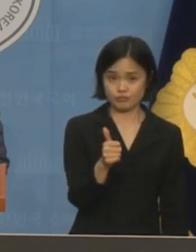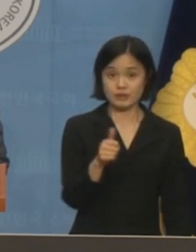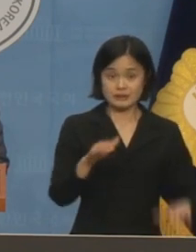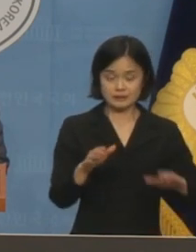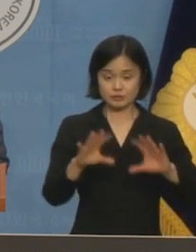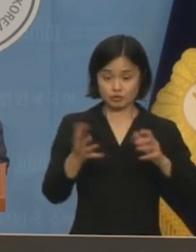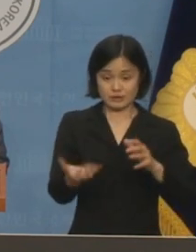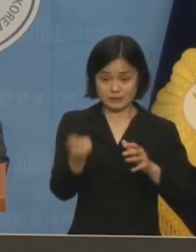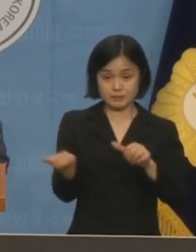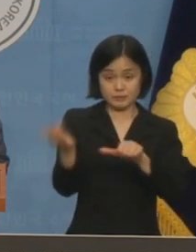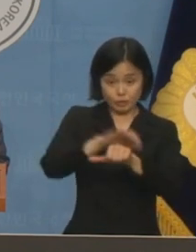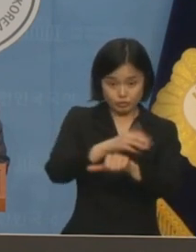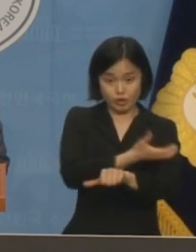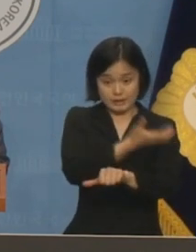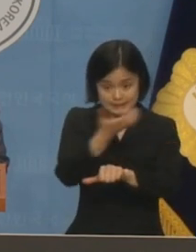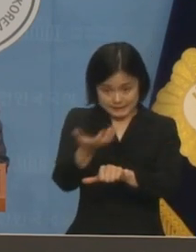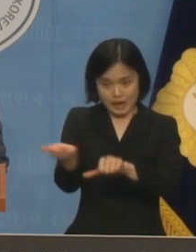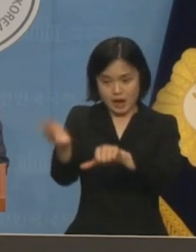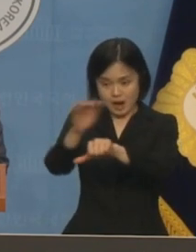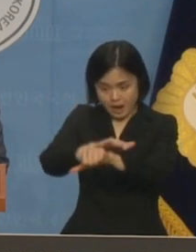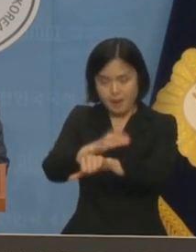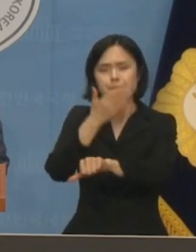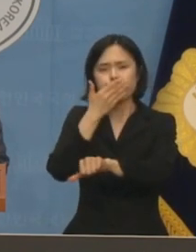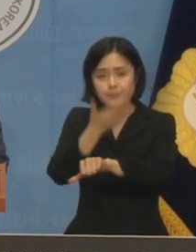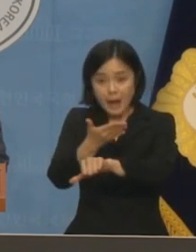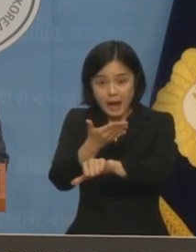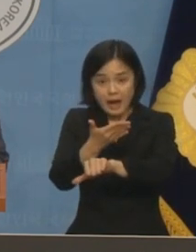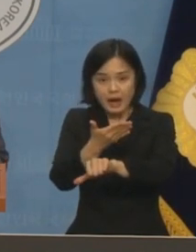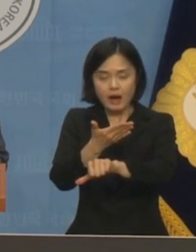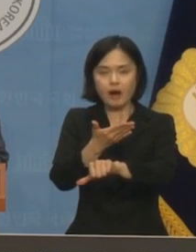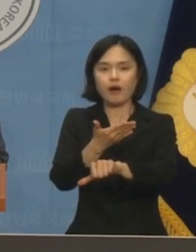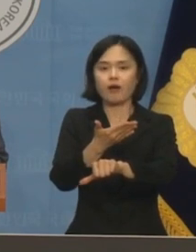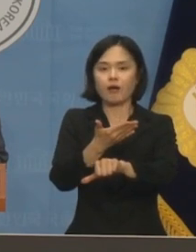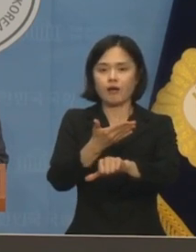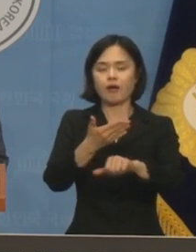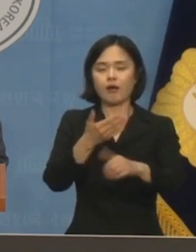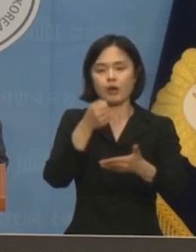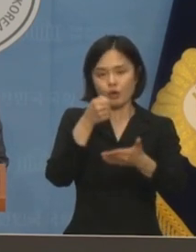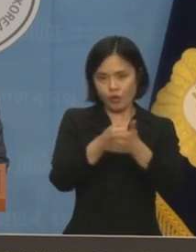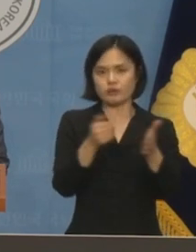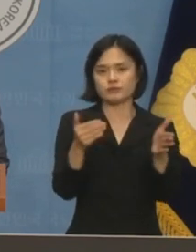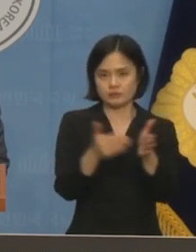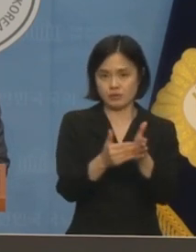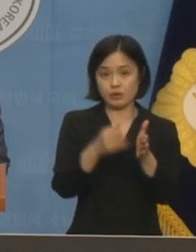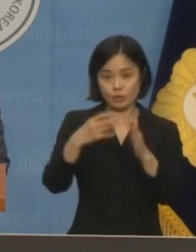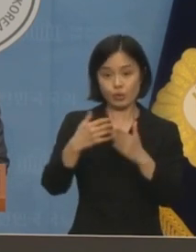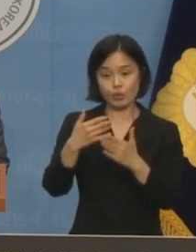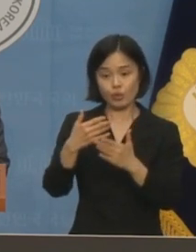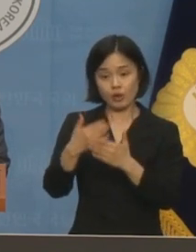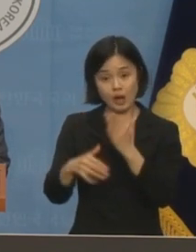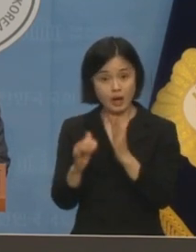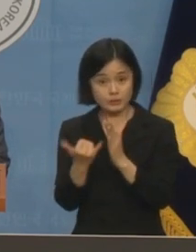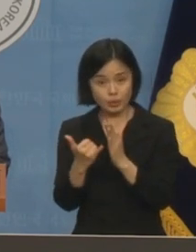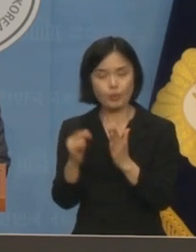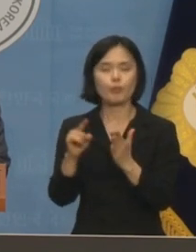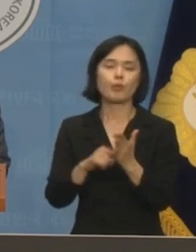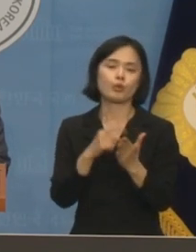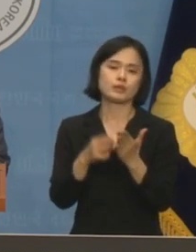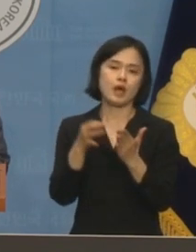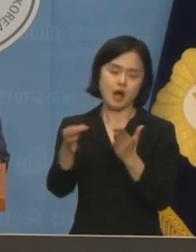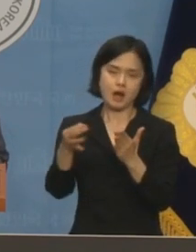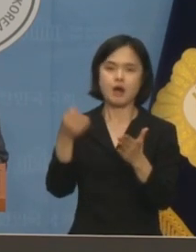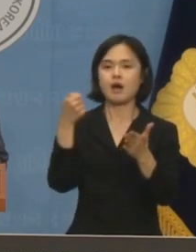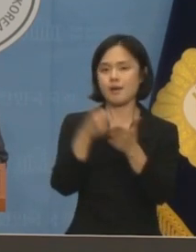이장이 가능하게 되었고 가족들에게는 매월 보상금 주어지게 되었는데 이는 다수 국민의 동의를